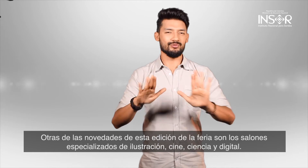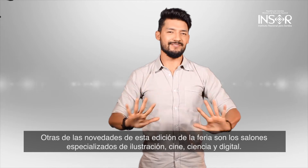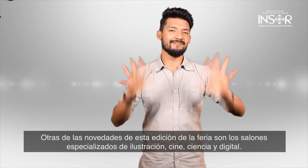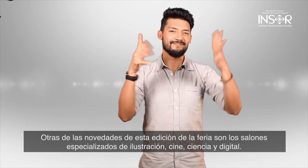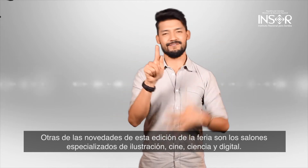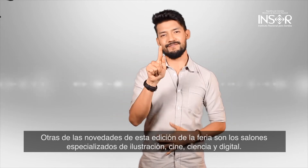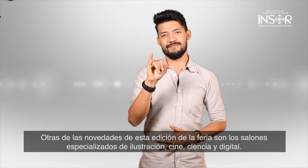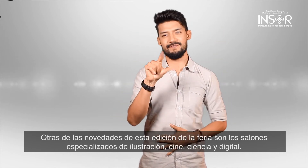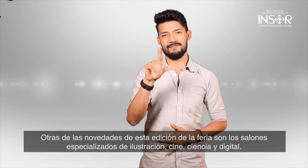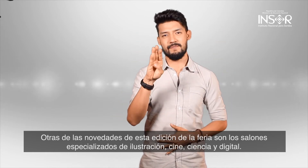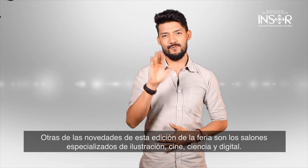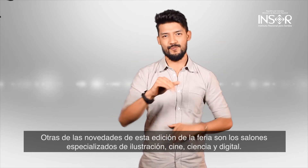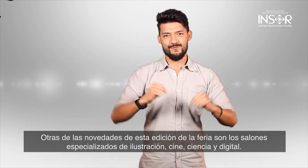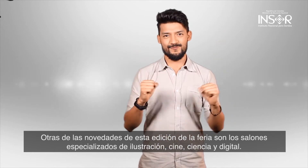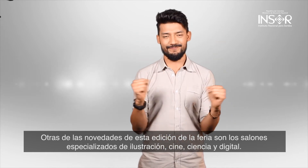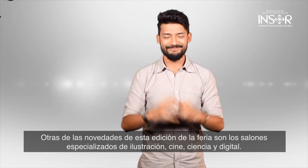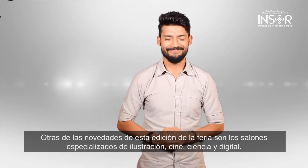ilustración, cine, ciencia y digital